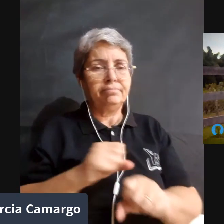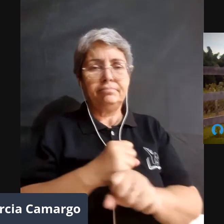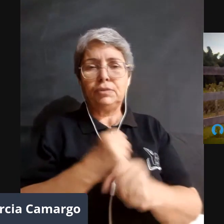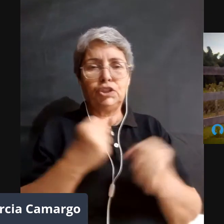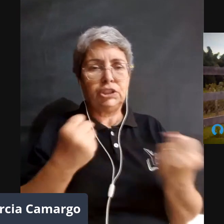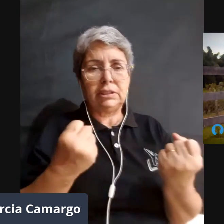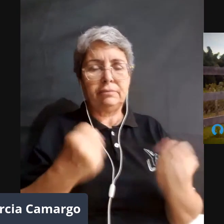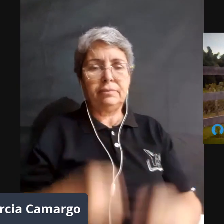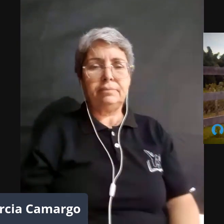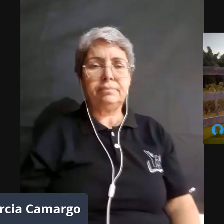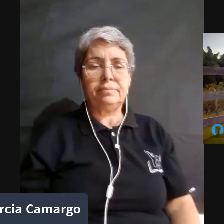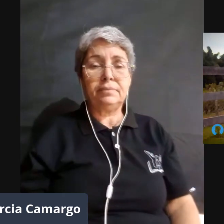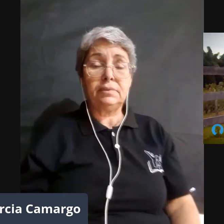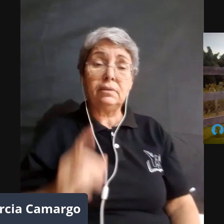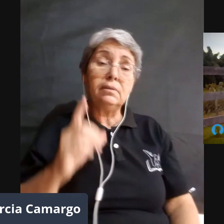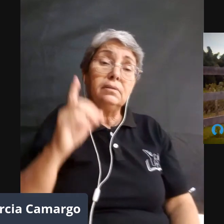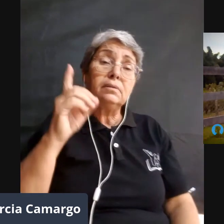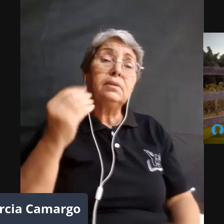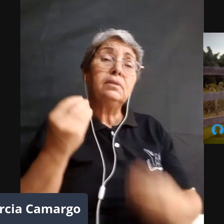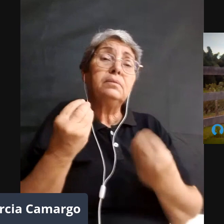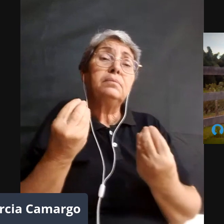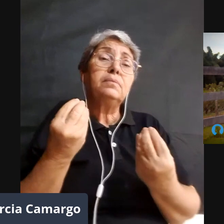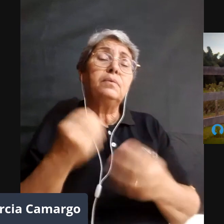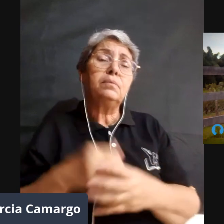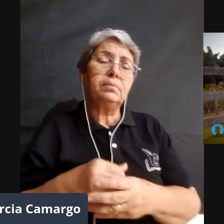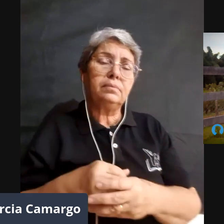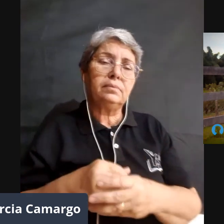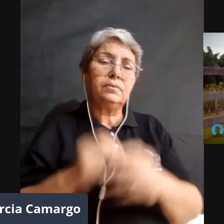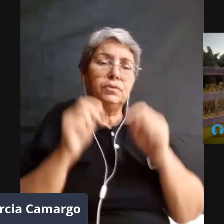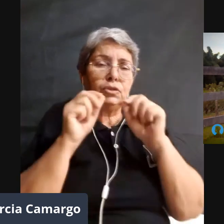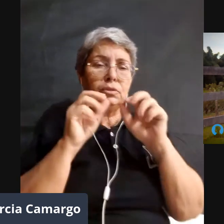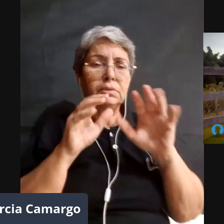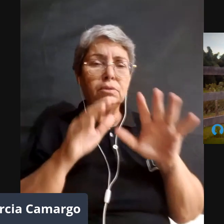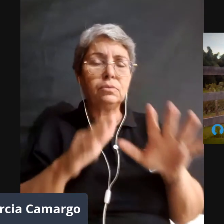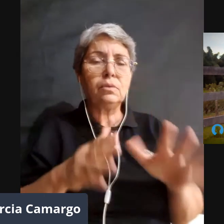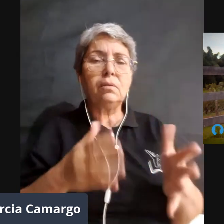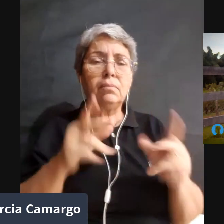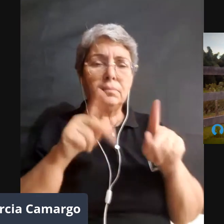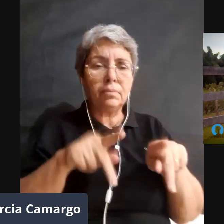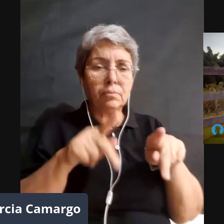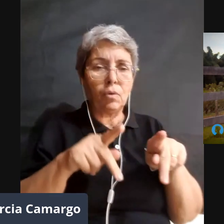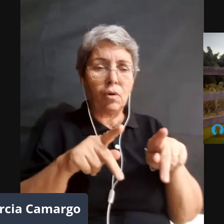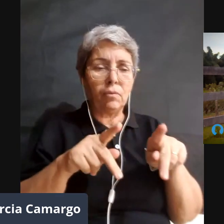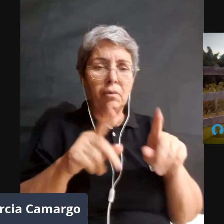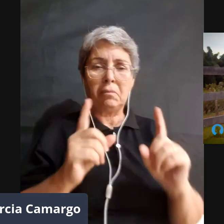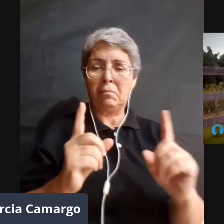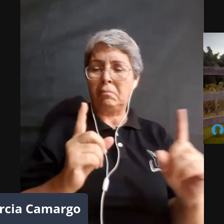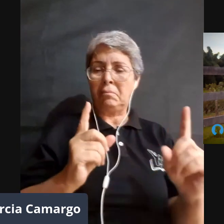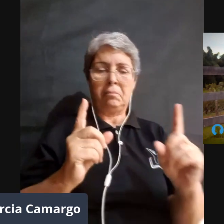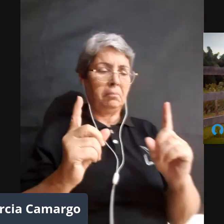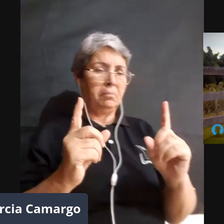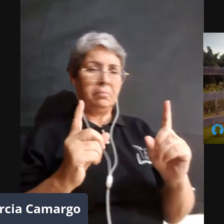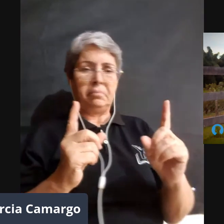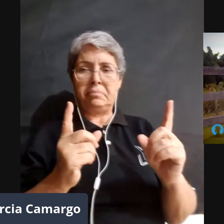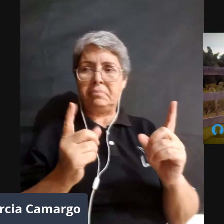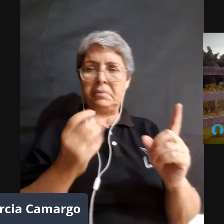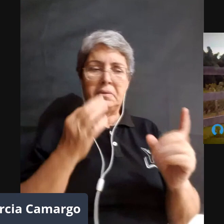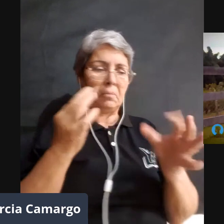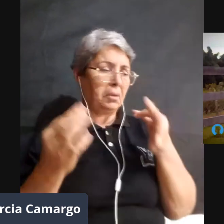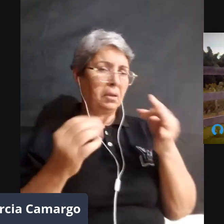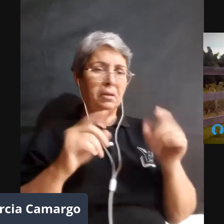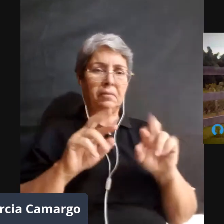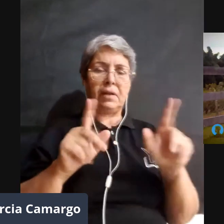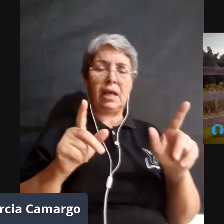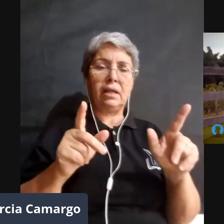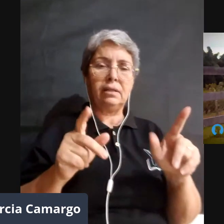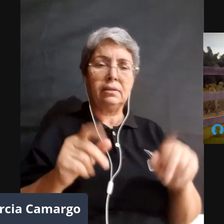bênçãos livremente a um povo dividido, hesitante entre duas opiniões. Nós precisamos decidir.